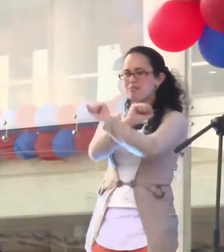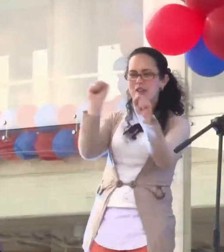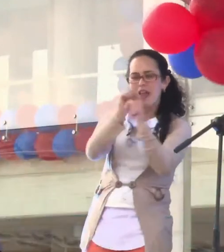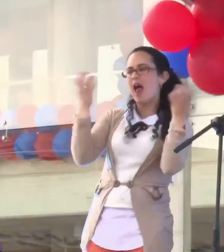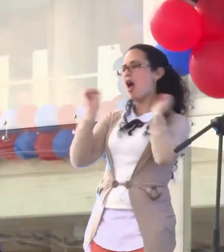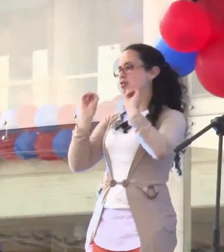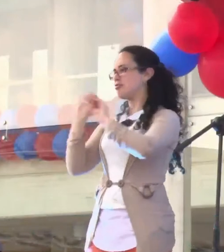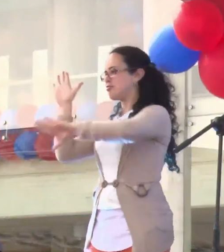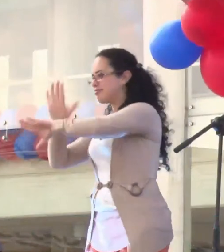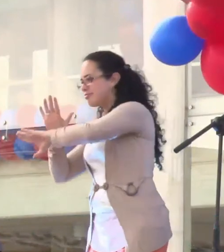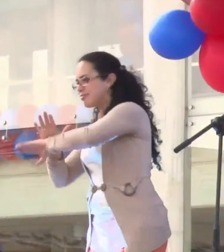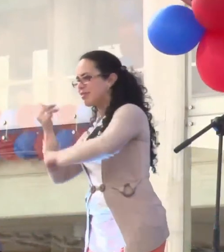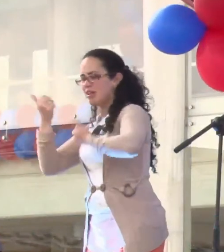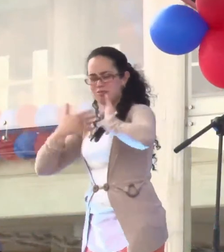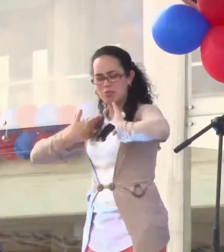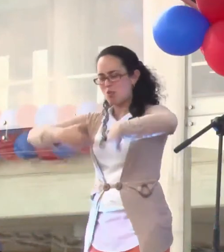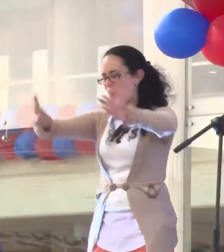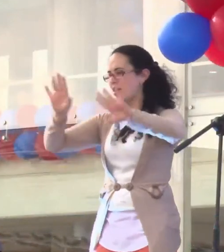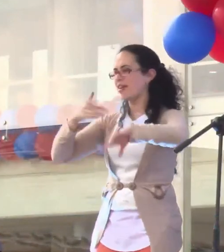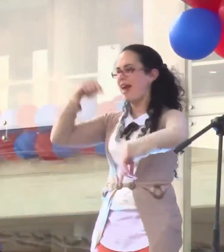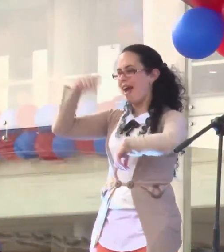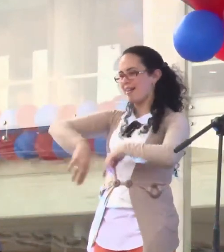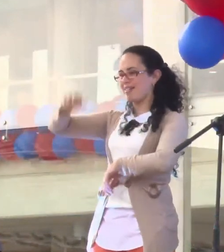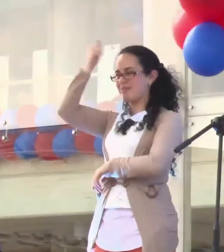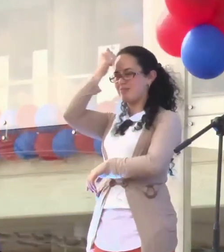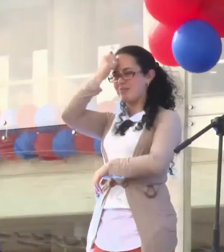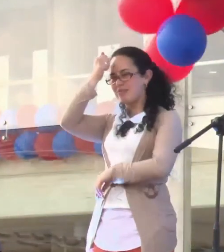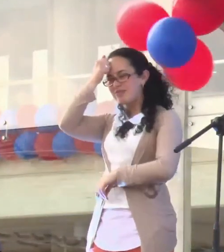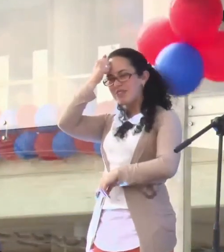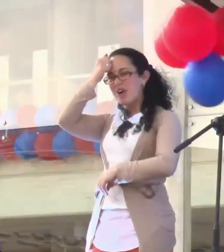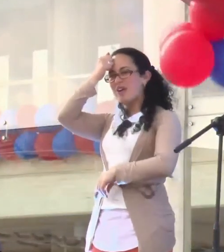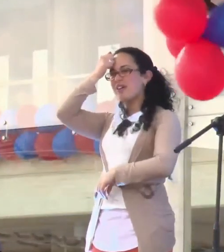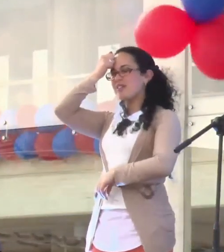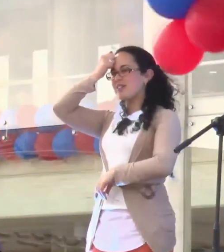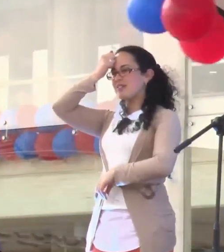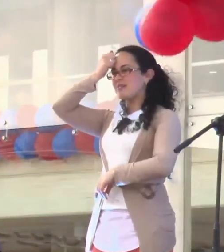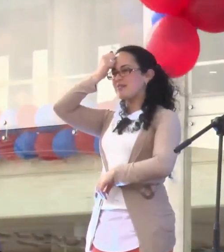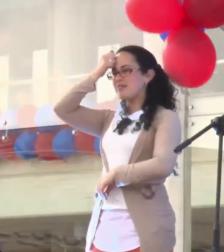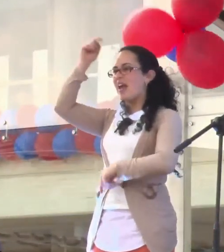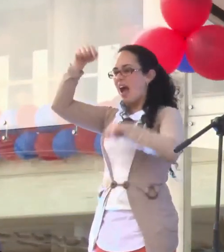o por la tarde. Tenemos profesores, tenemos una maravillosa administradora.